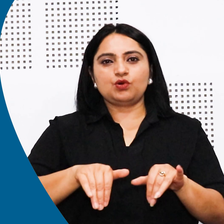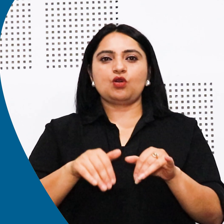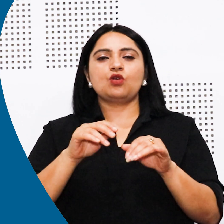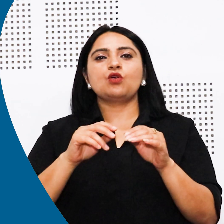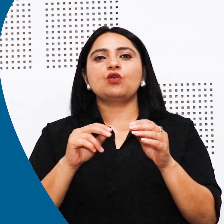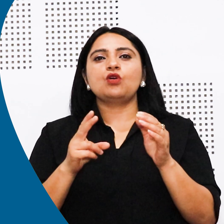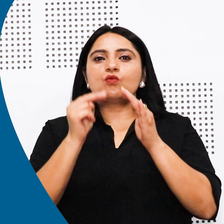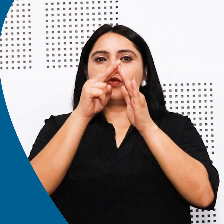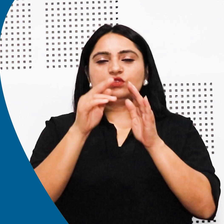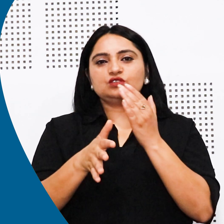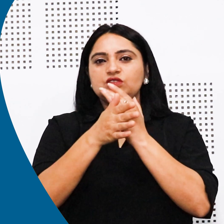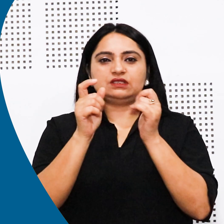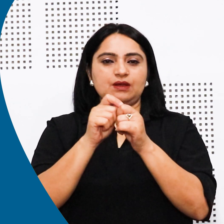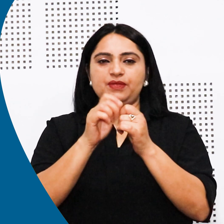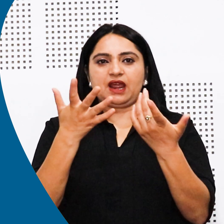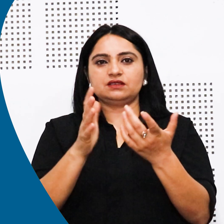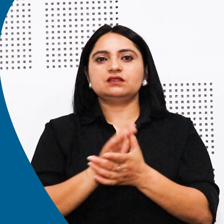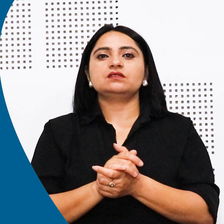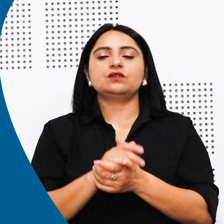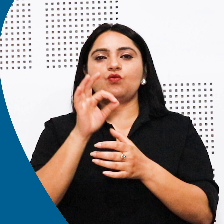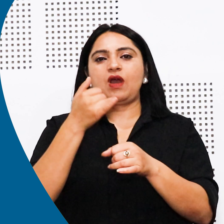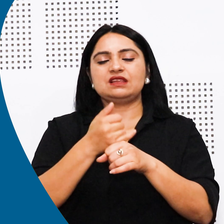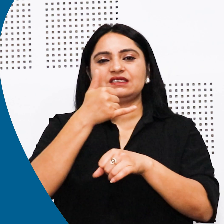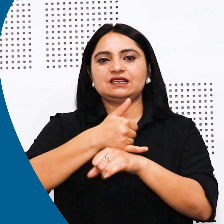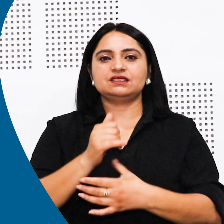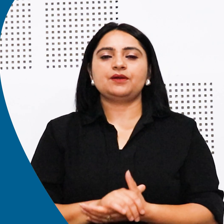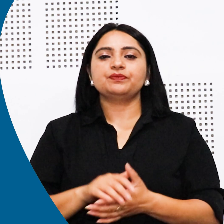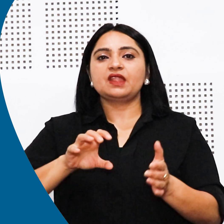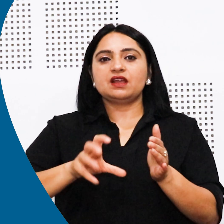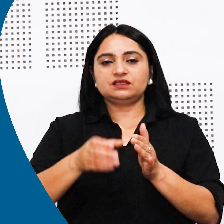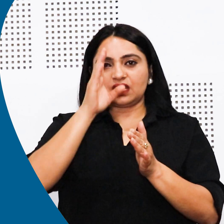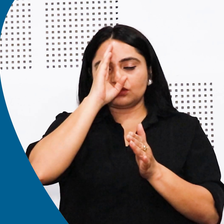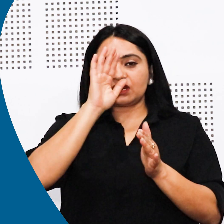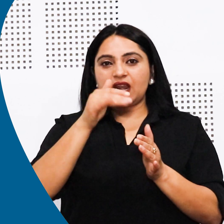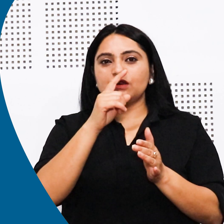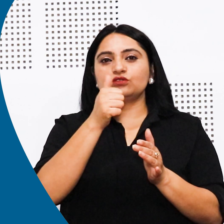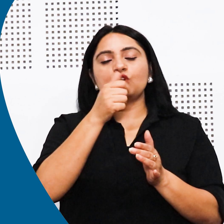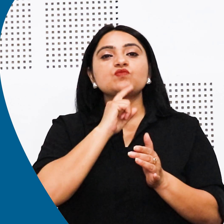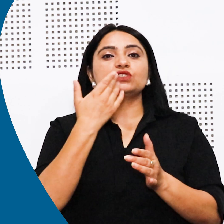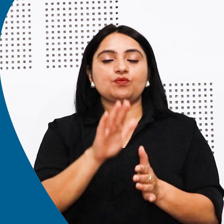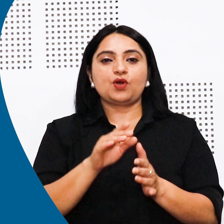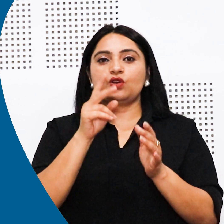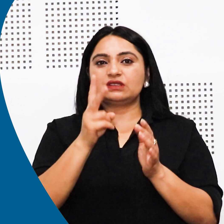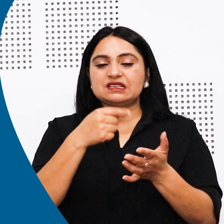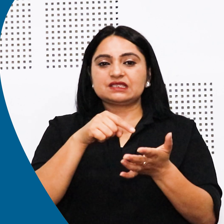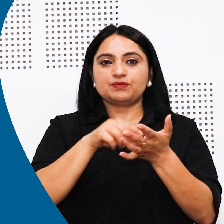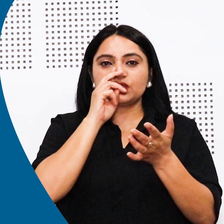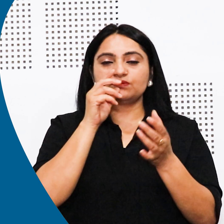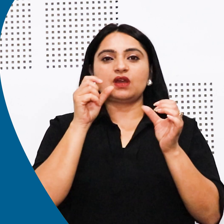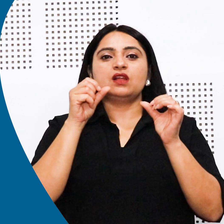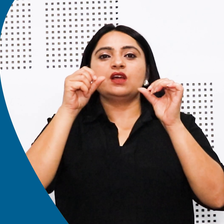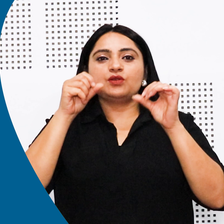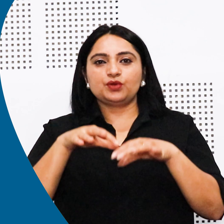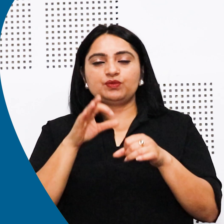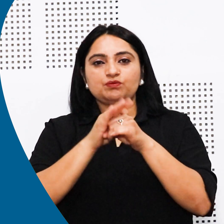छैन। तोलाकान्त बगाले, रेडियो आँधी खोला, वालिङ स्याङ्जा। स्थानीय सरकार आएको 6 वर्ष भयो। यस बीचमा विपद